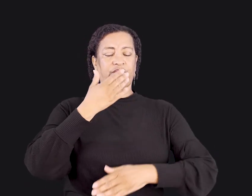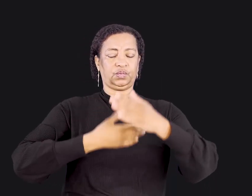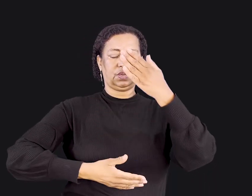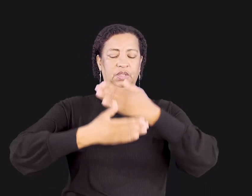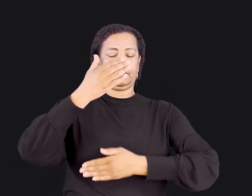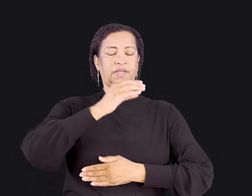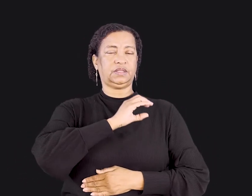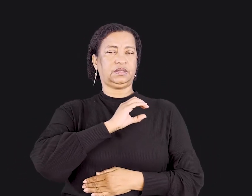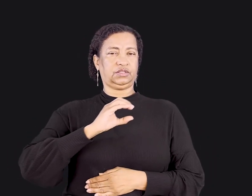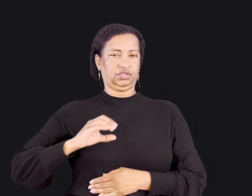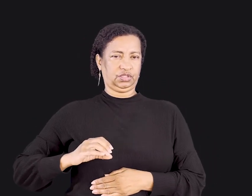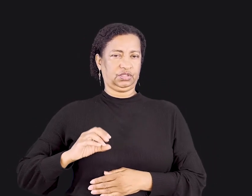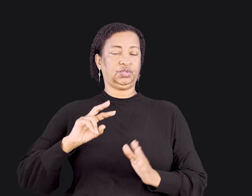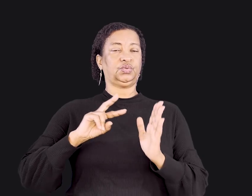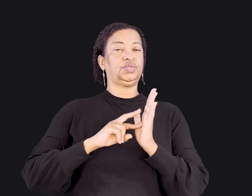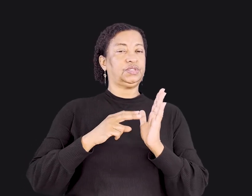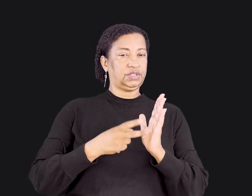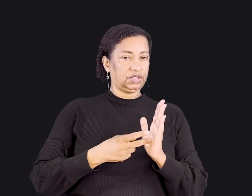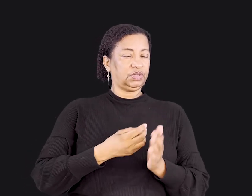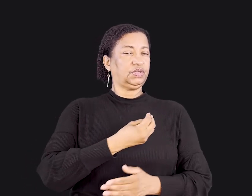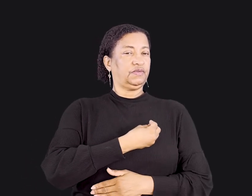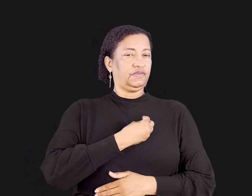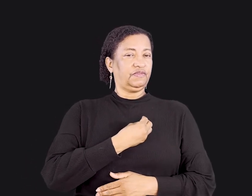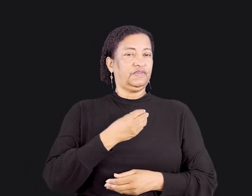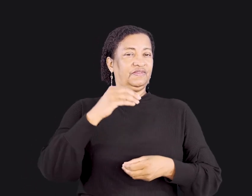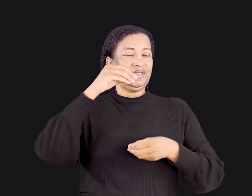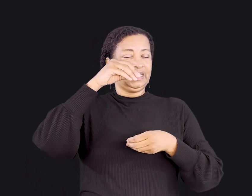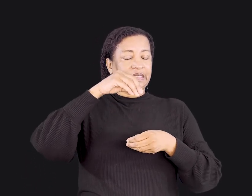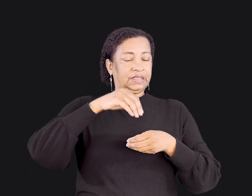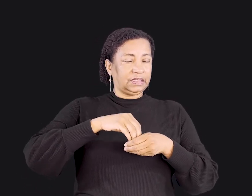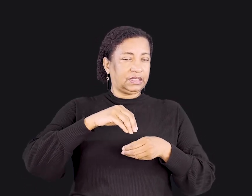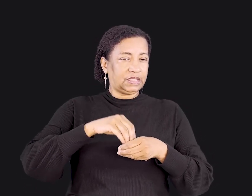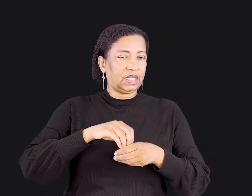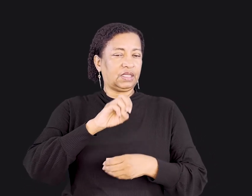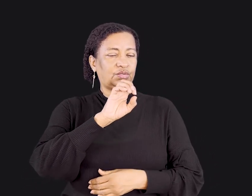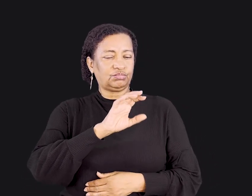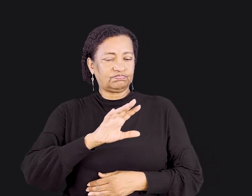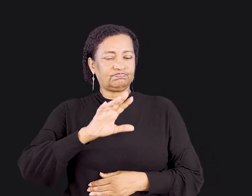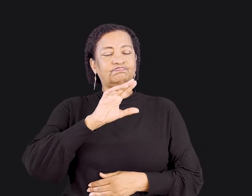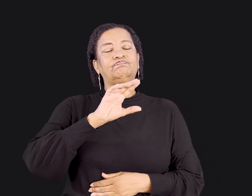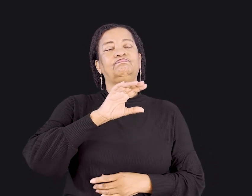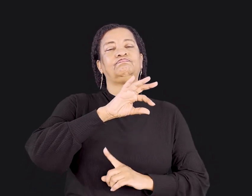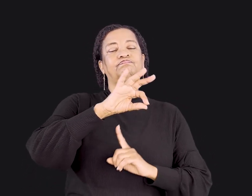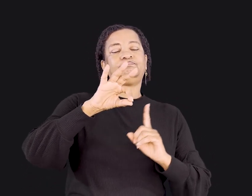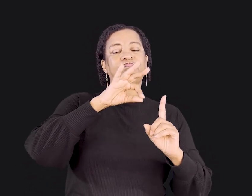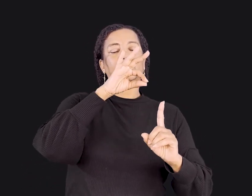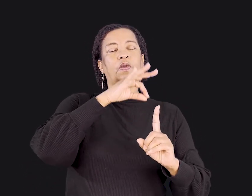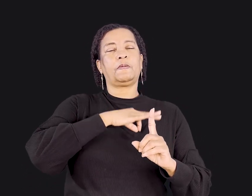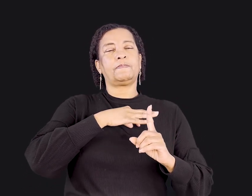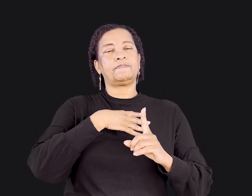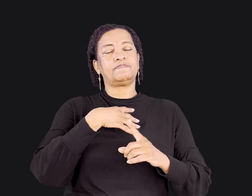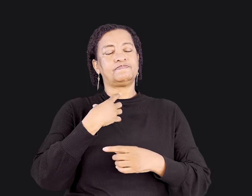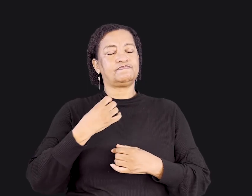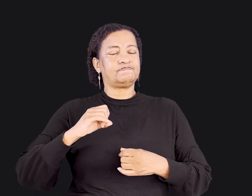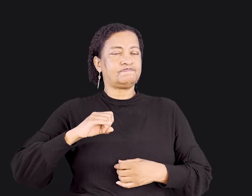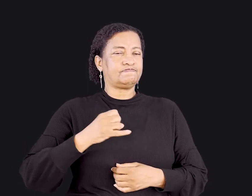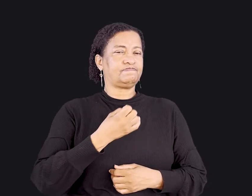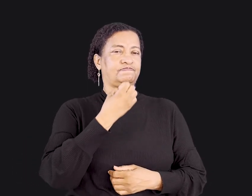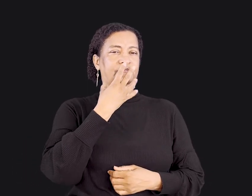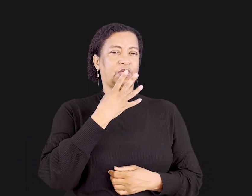Cristo. Isso significa viver dentro das dimensões espirituais. Vocês estão lembrados quando Jesus